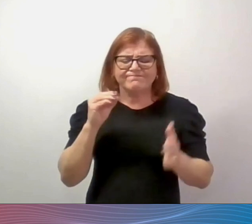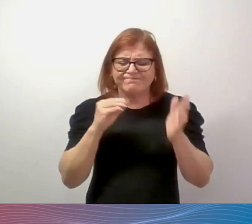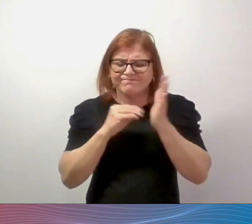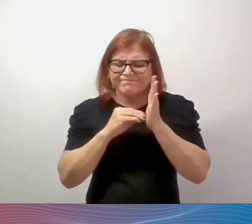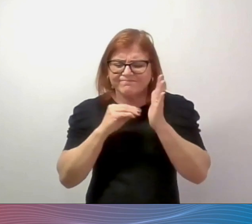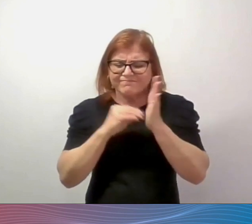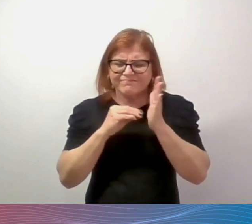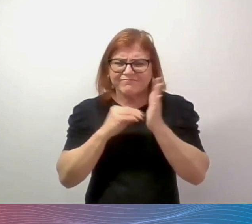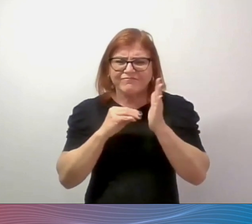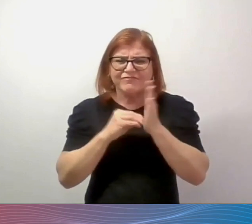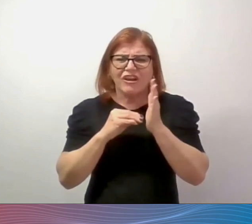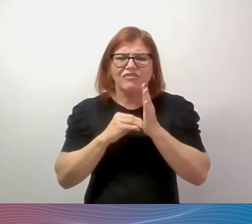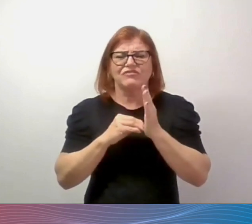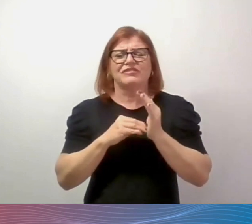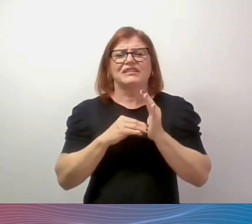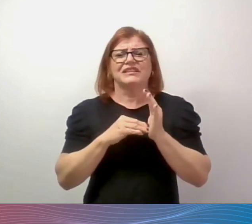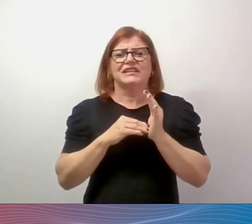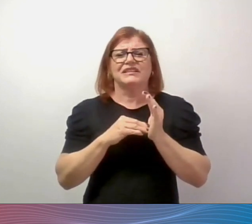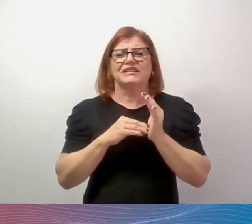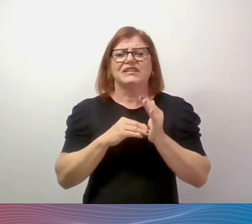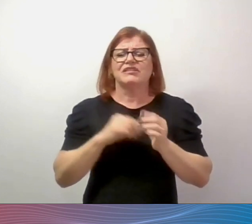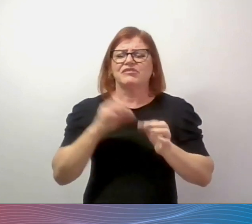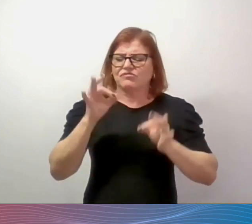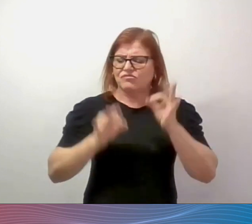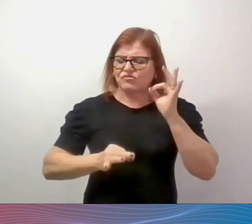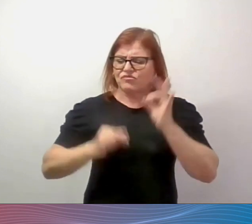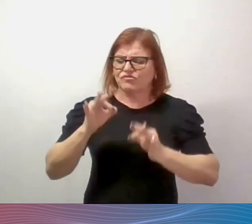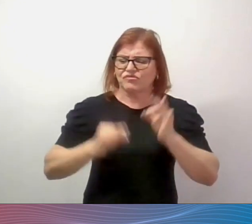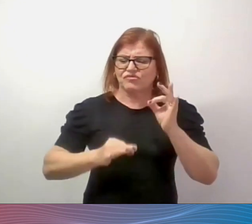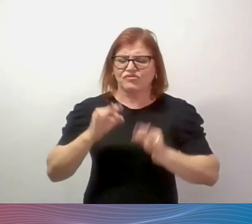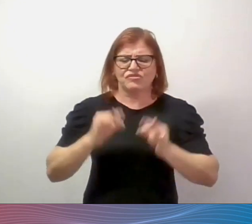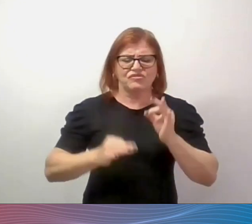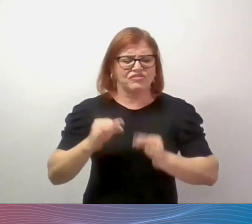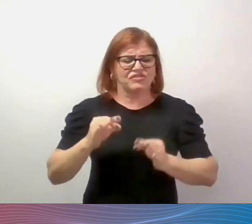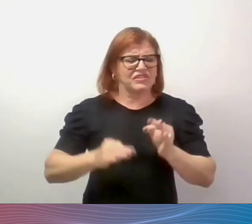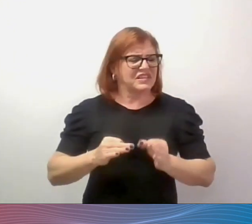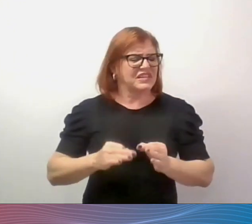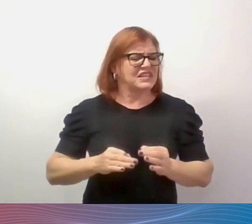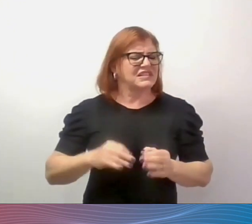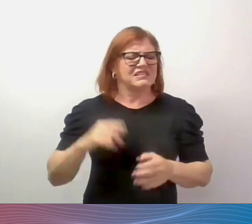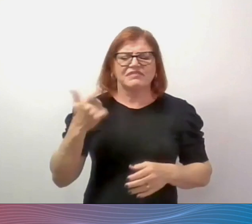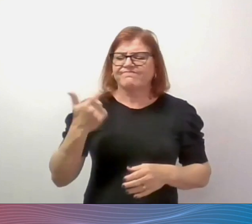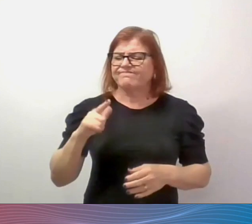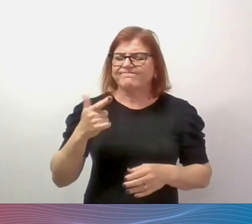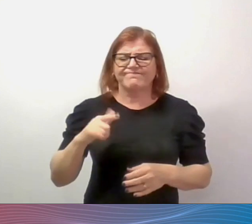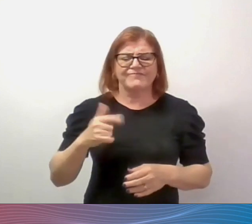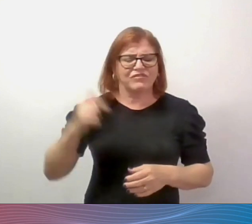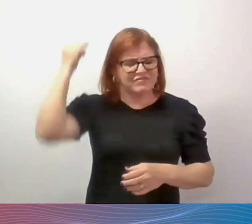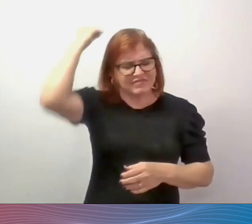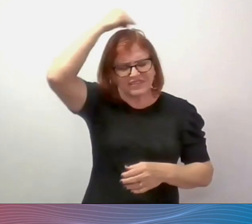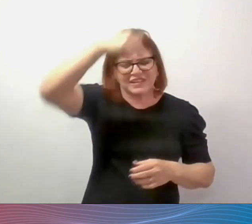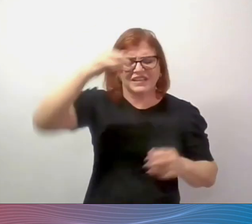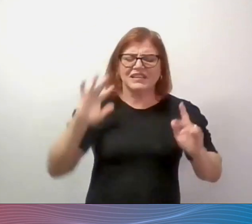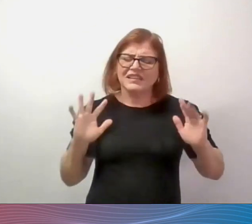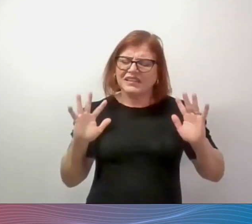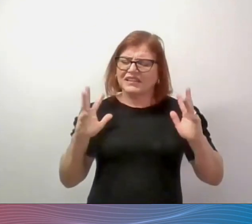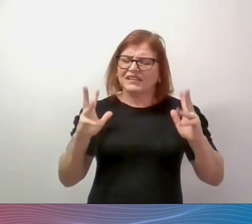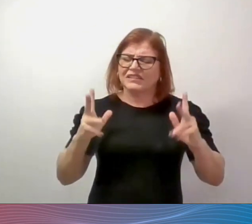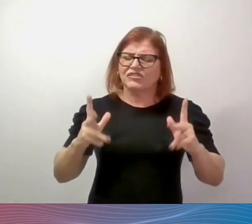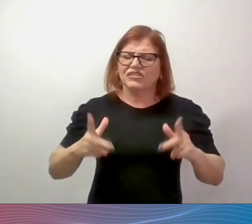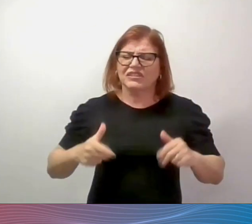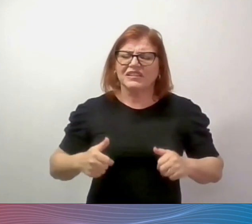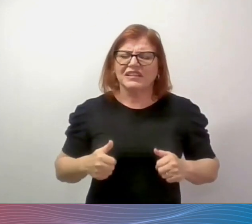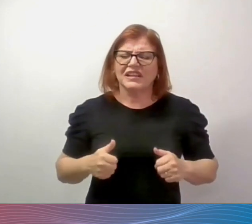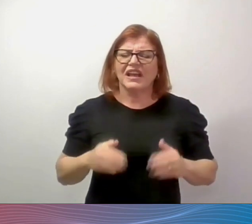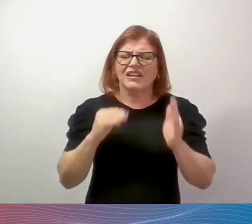Ainda falta santidade. It lacks holiness. Mas o fluir da graça está enchendo todos esses buracos.